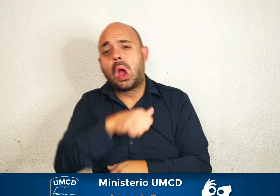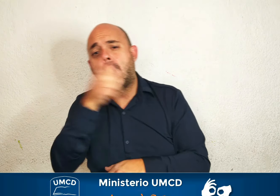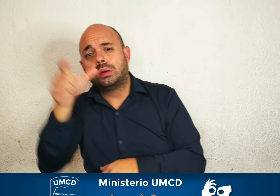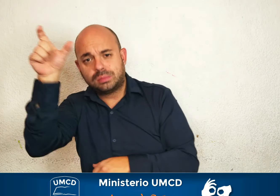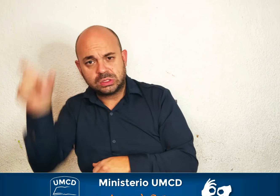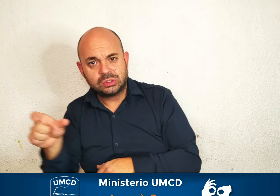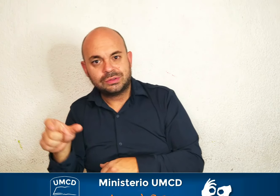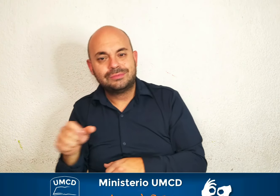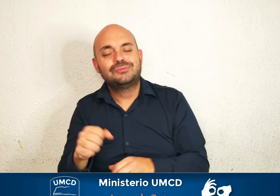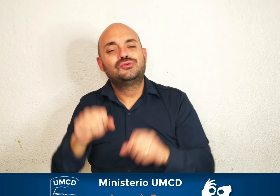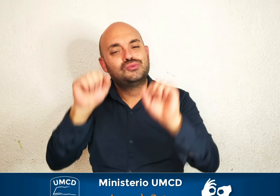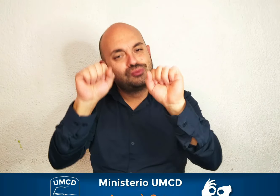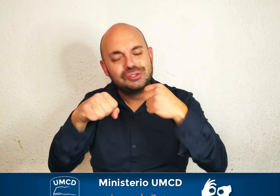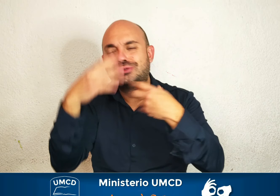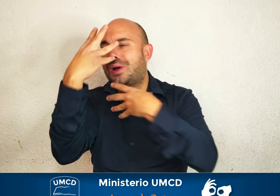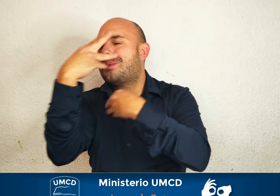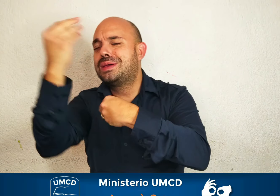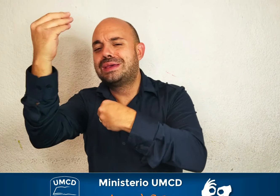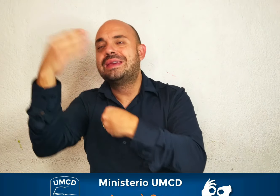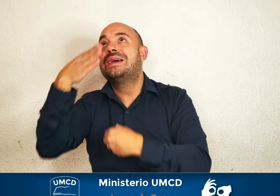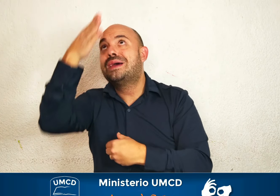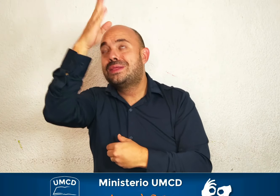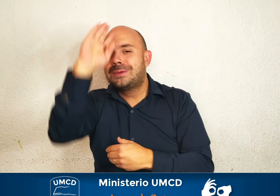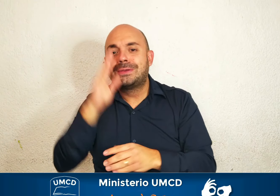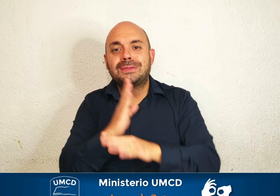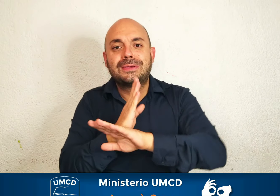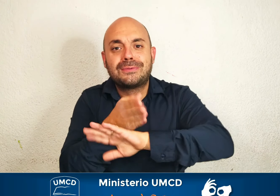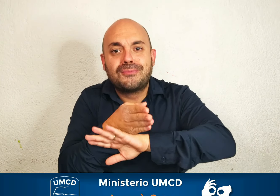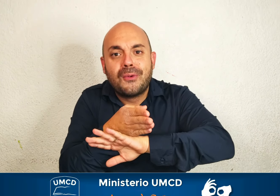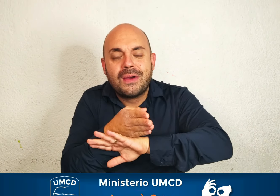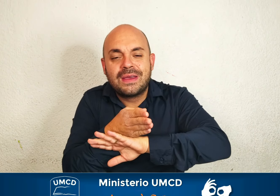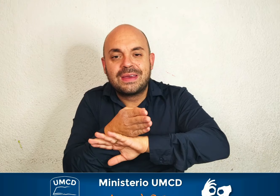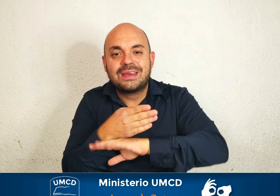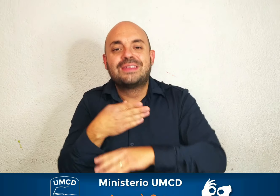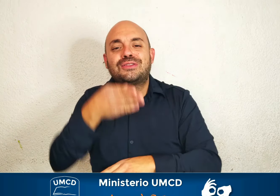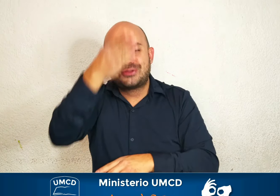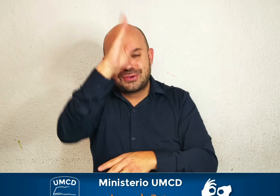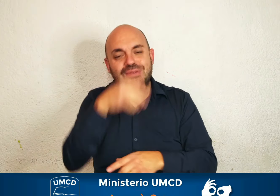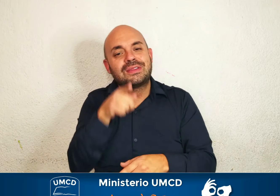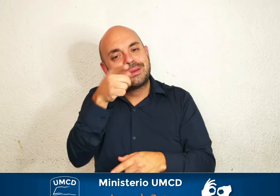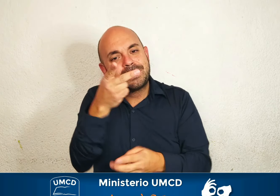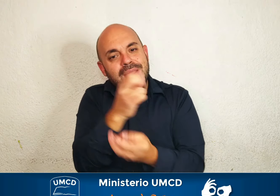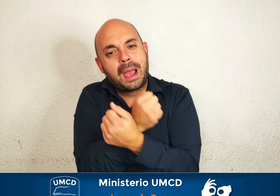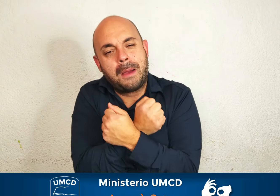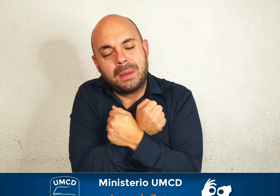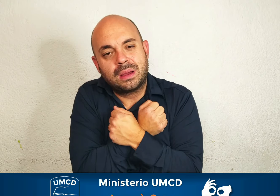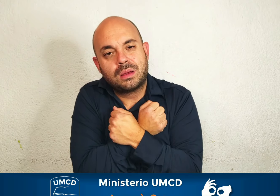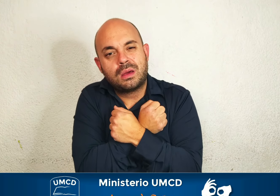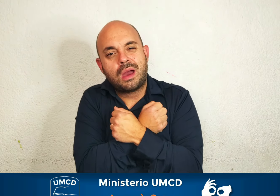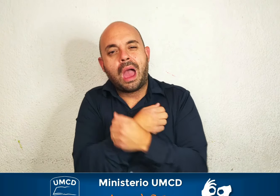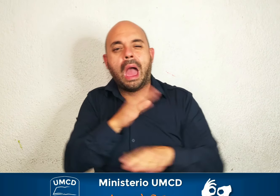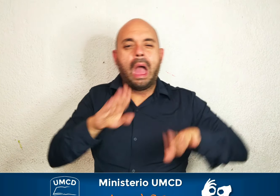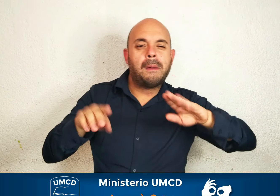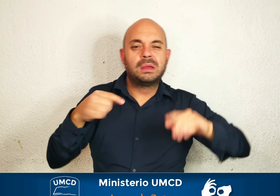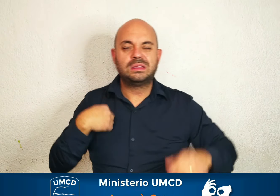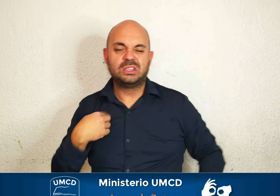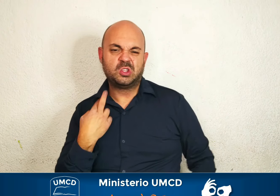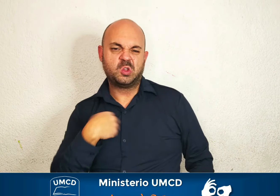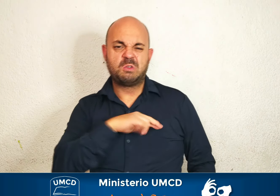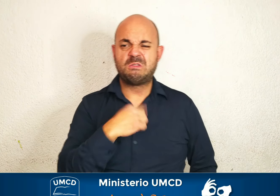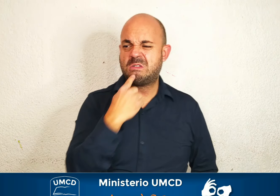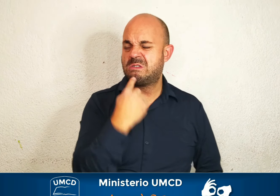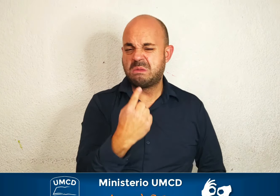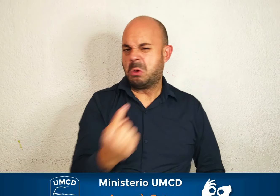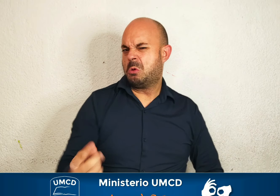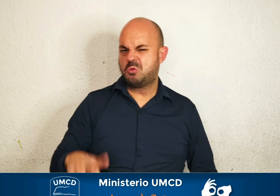diferente. Como seres humanos decimos que yo amo cuando me aman. Eso no es amar. Eso es autocomplacerse.